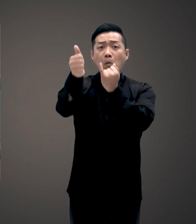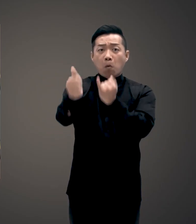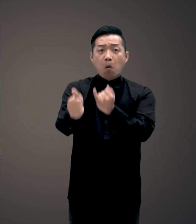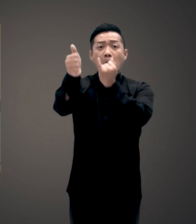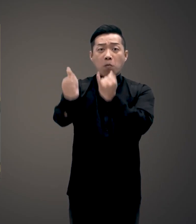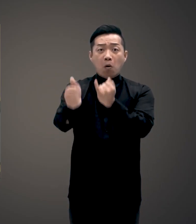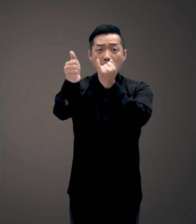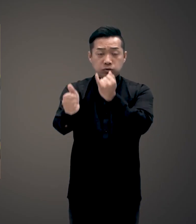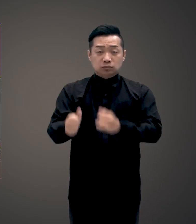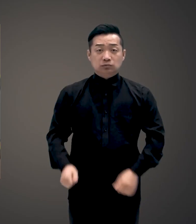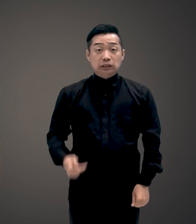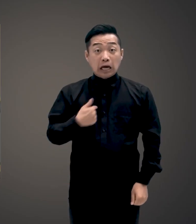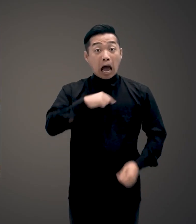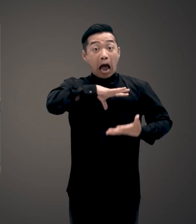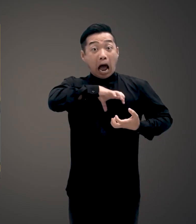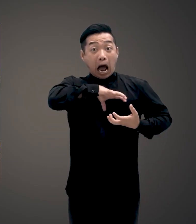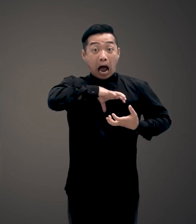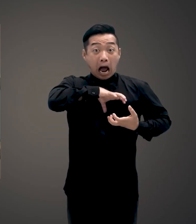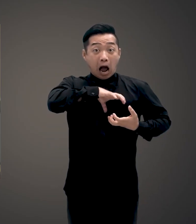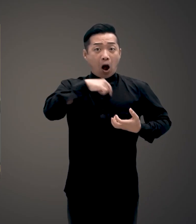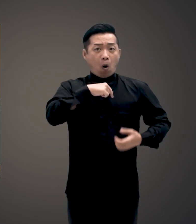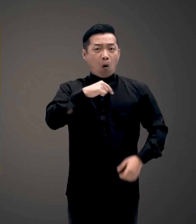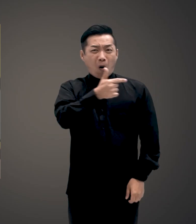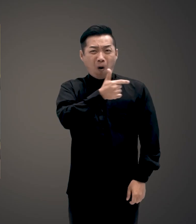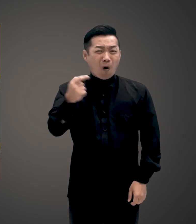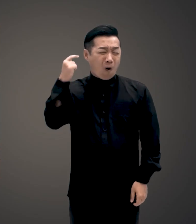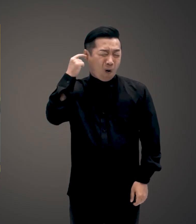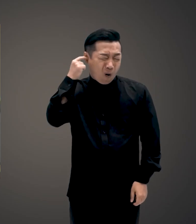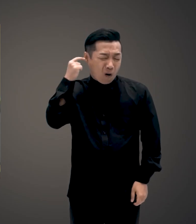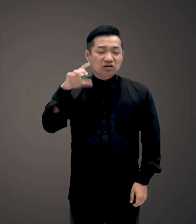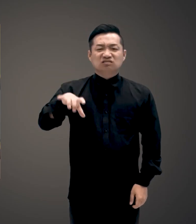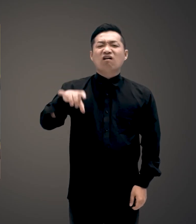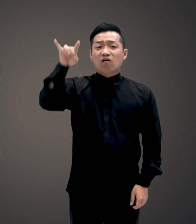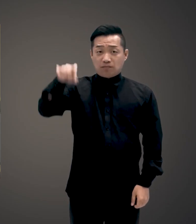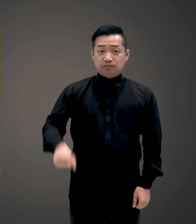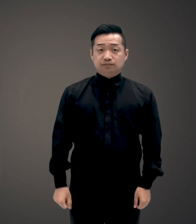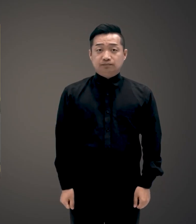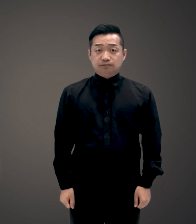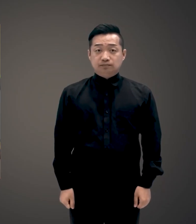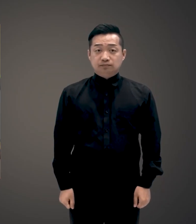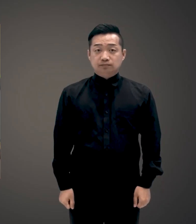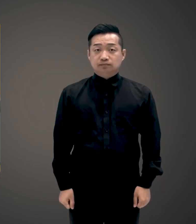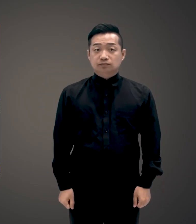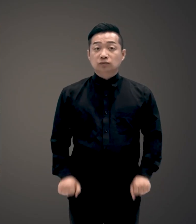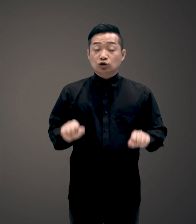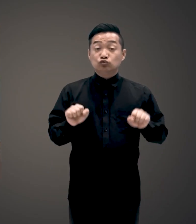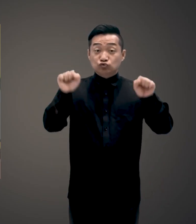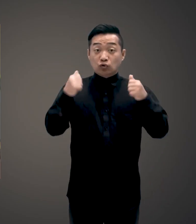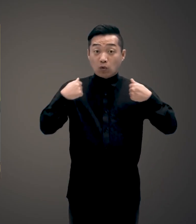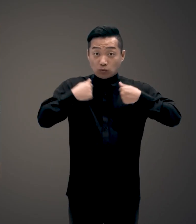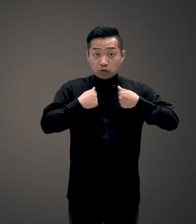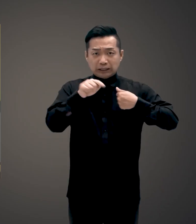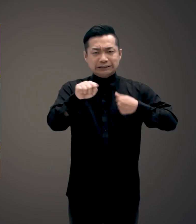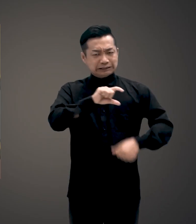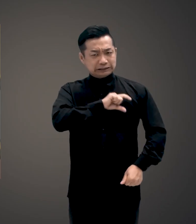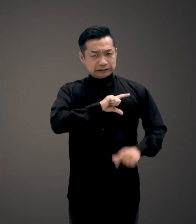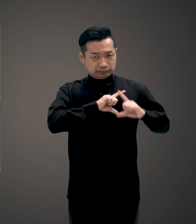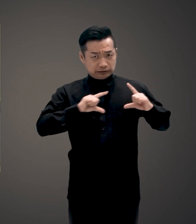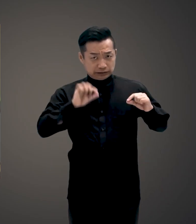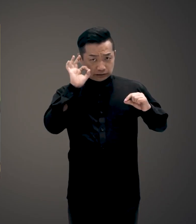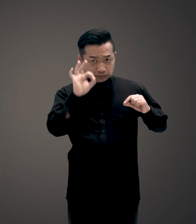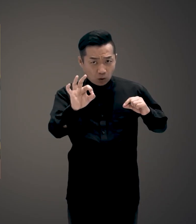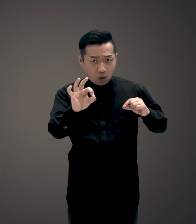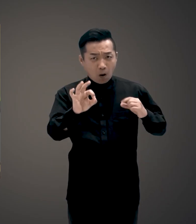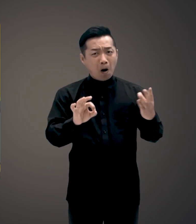있었다. 내 심장 소리를 그렇게 리얼하게 들어보긴 난생 처음이었다. 체육복에 붙은